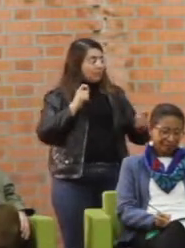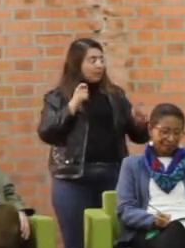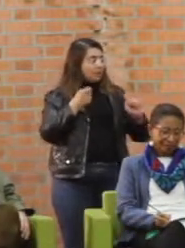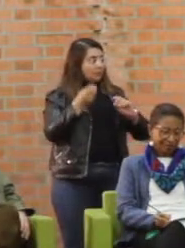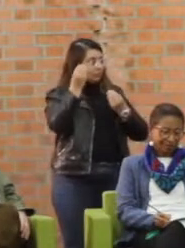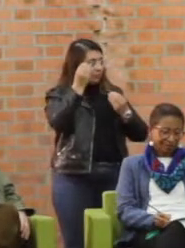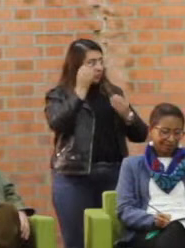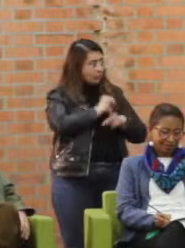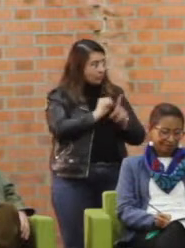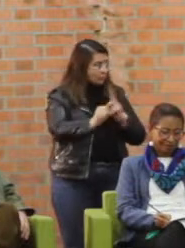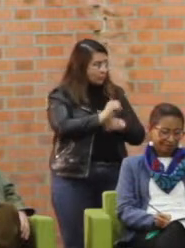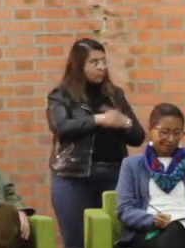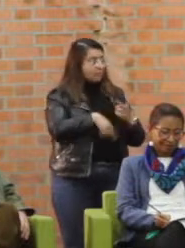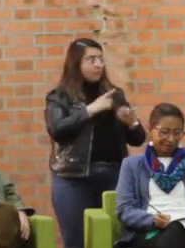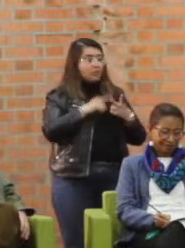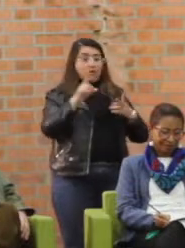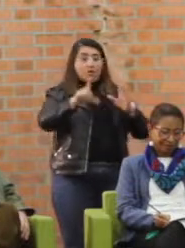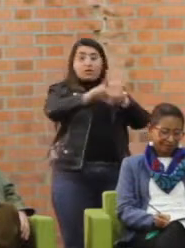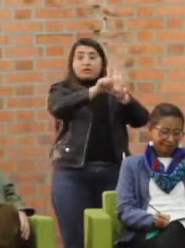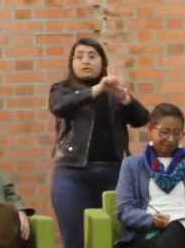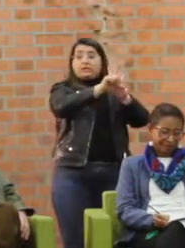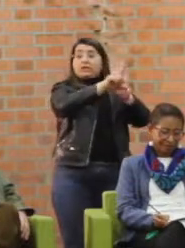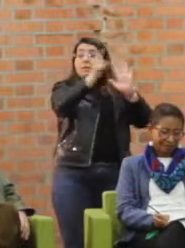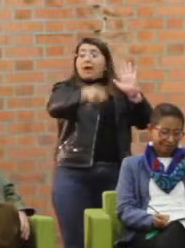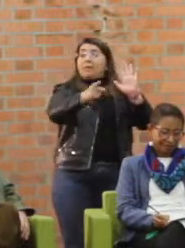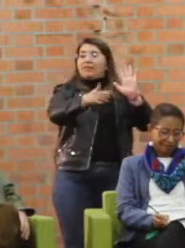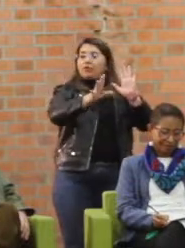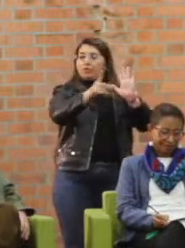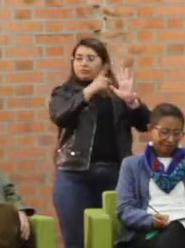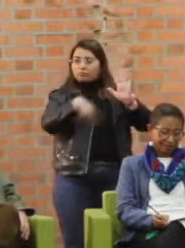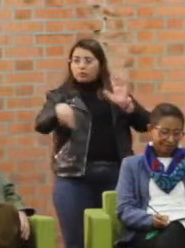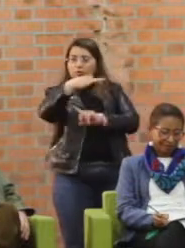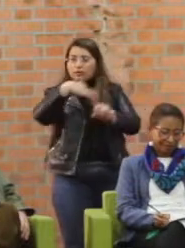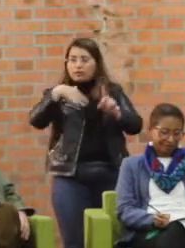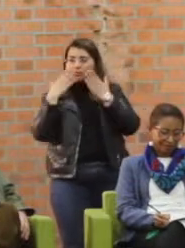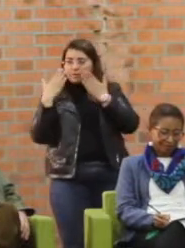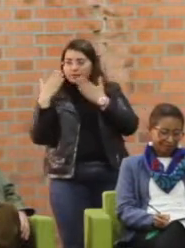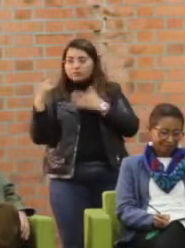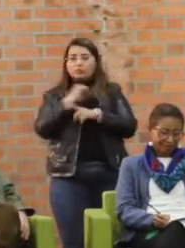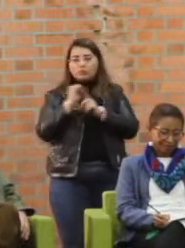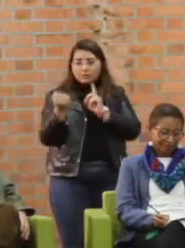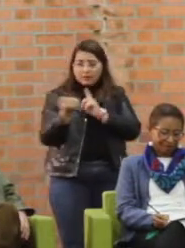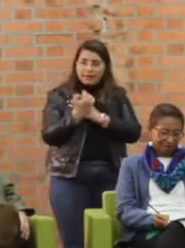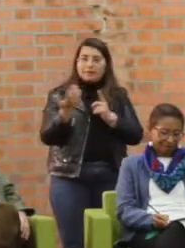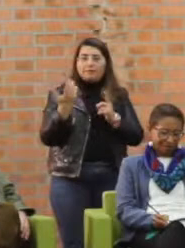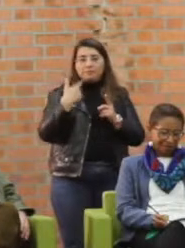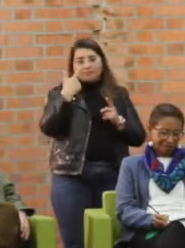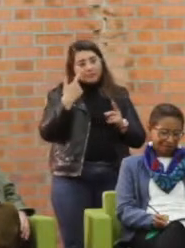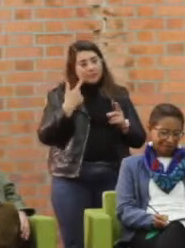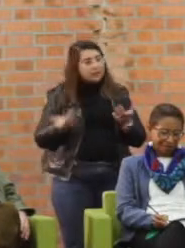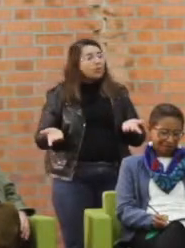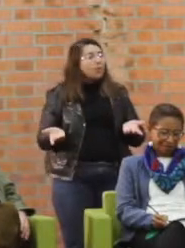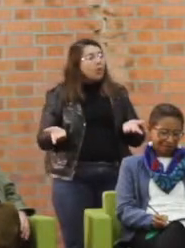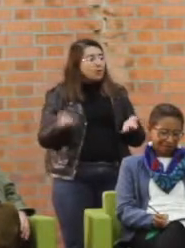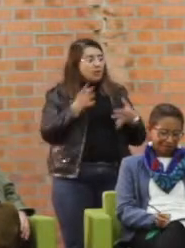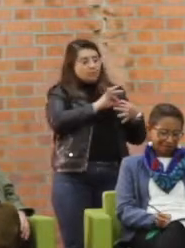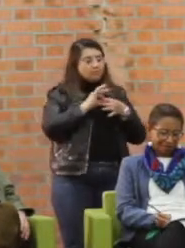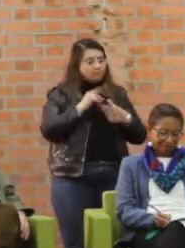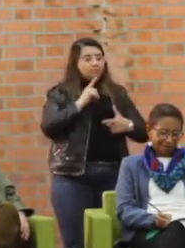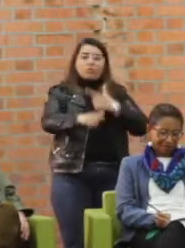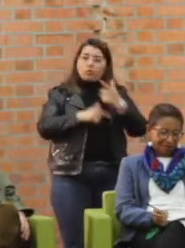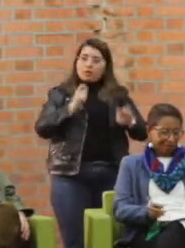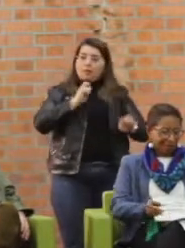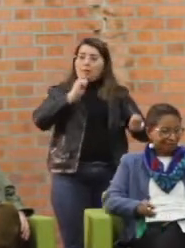social no es solamente la ley en la ley es un gran logro todos lo sabemos pero la línea de meta es